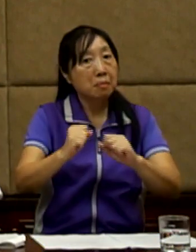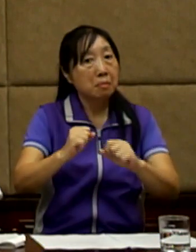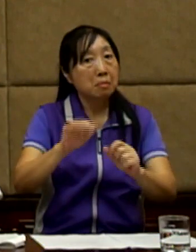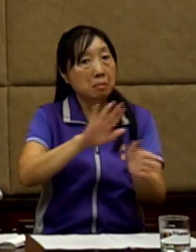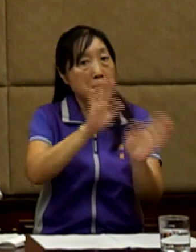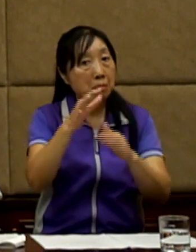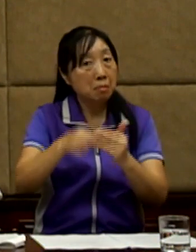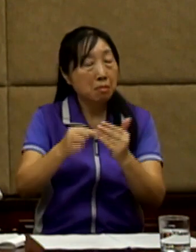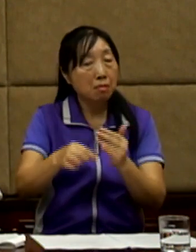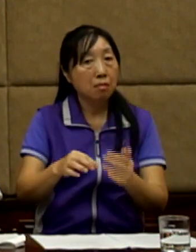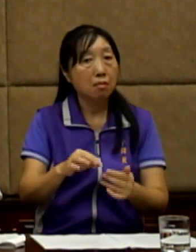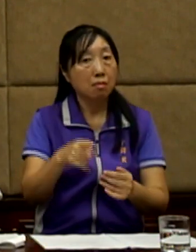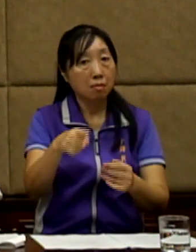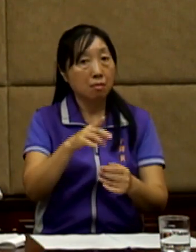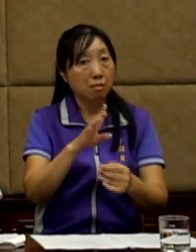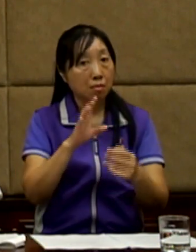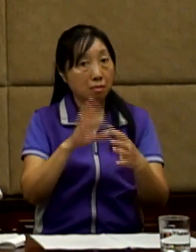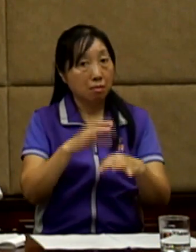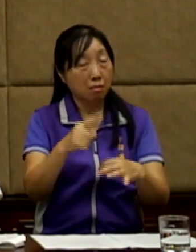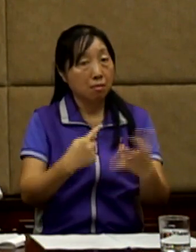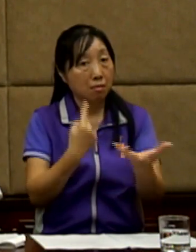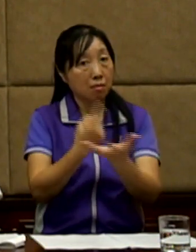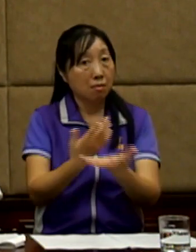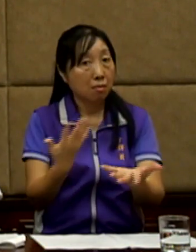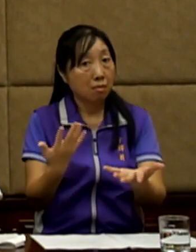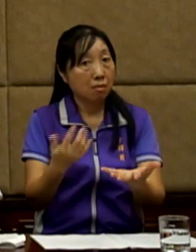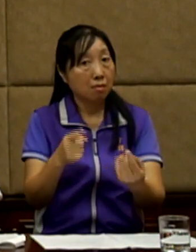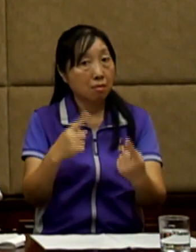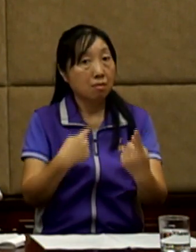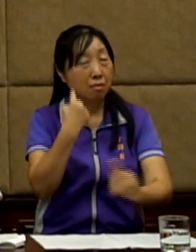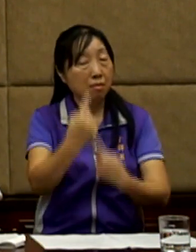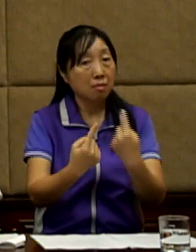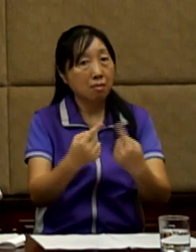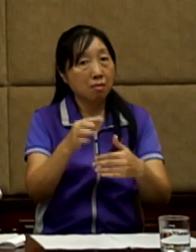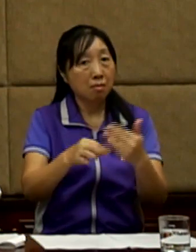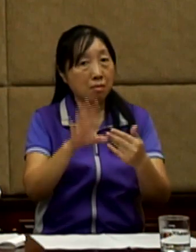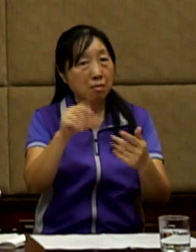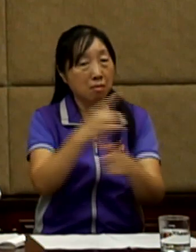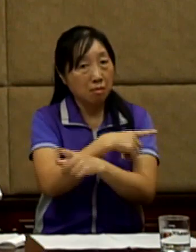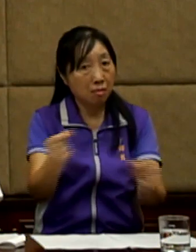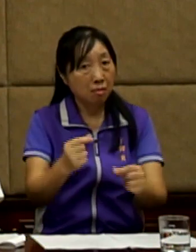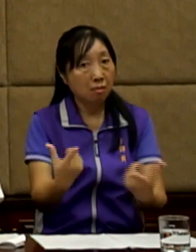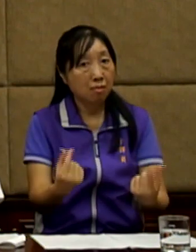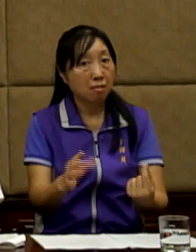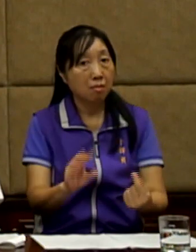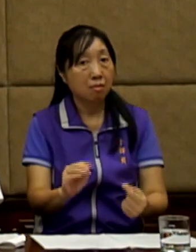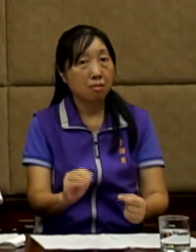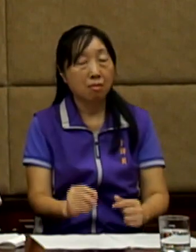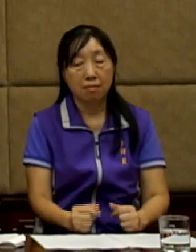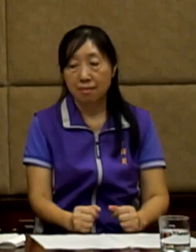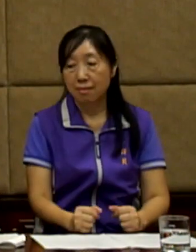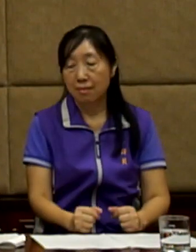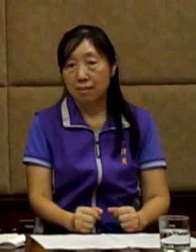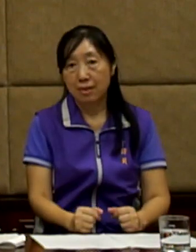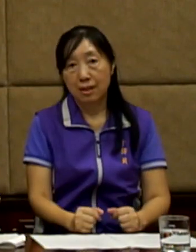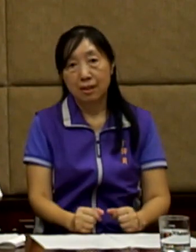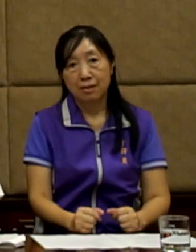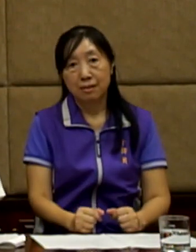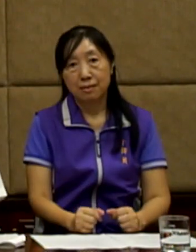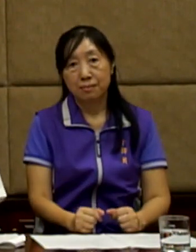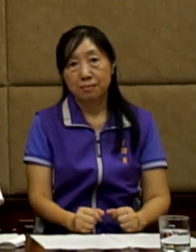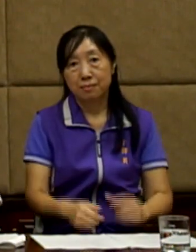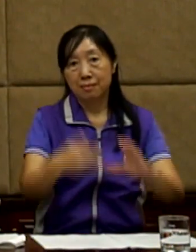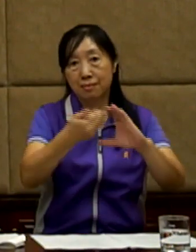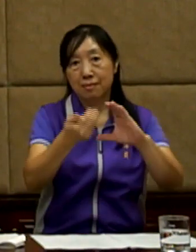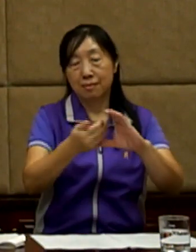些的自己参与的标准，或者要参与的项目到底是哪些，可不可以有个共同的标准？ 我想那个频道